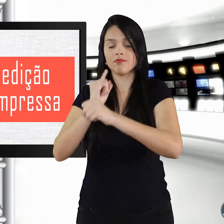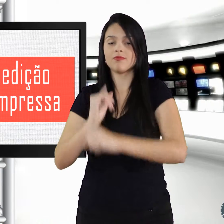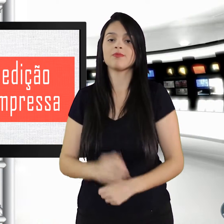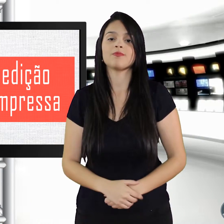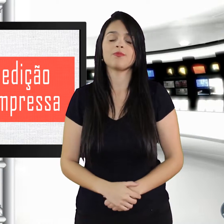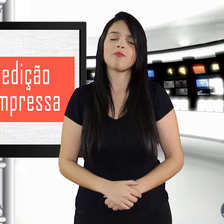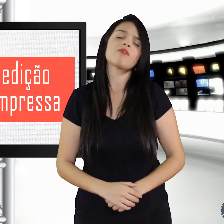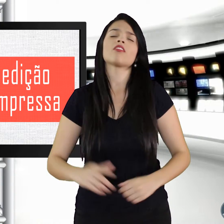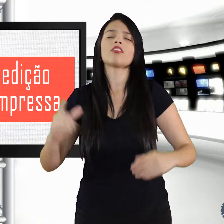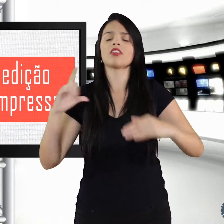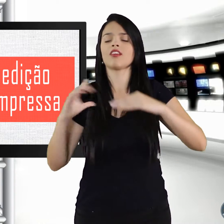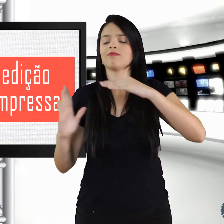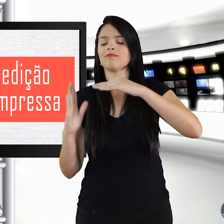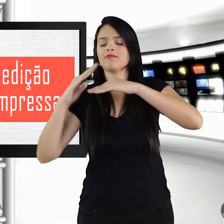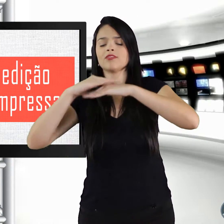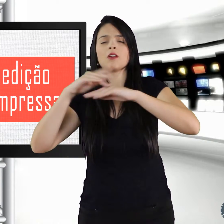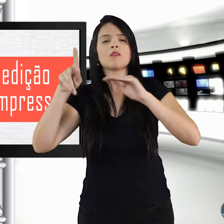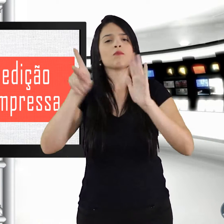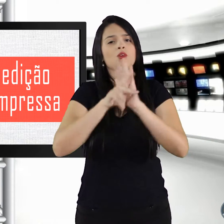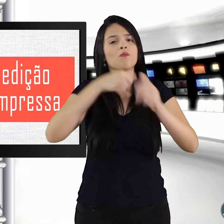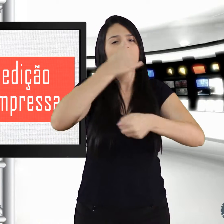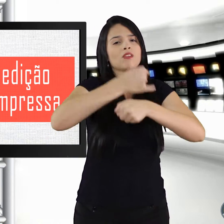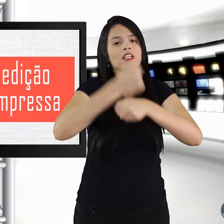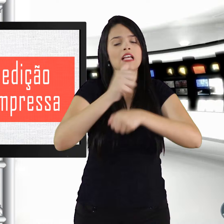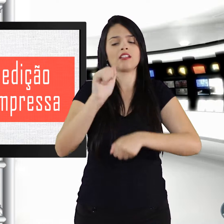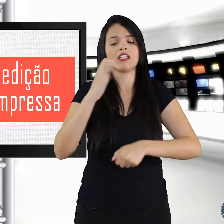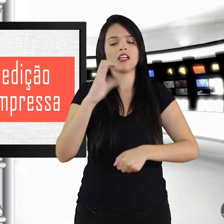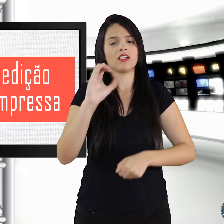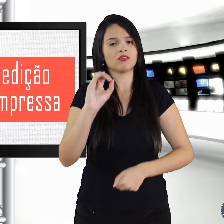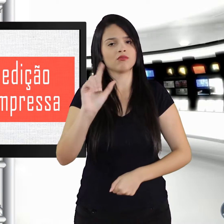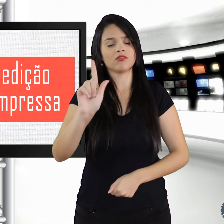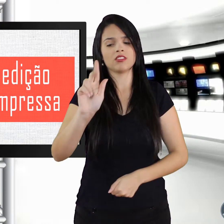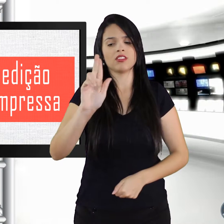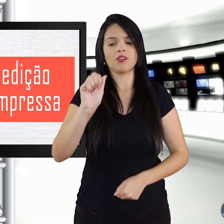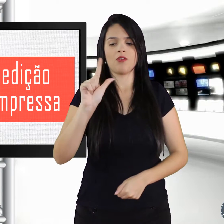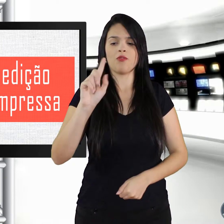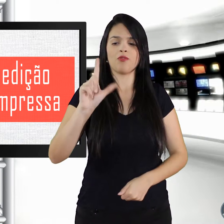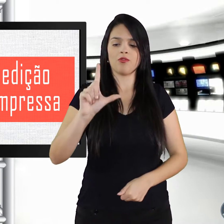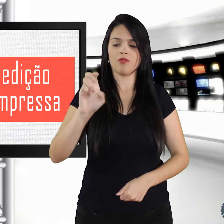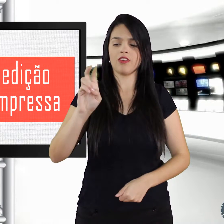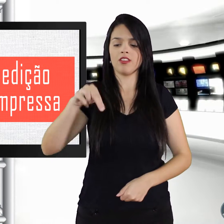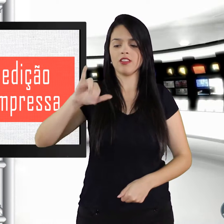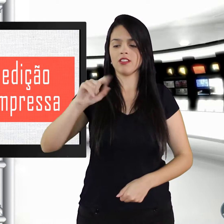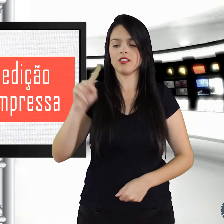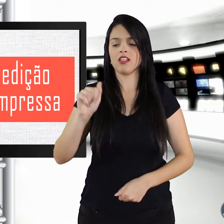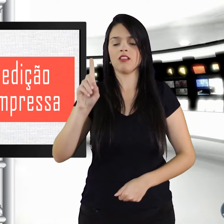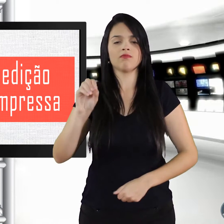As rampas de aço galvanizado são destinadas especialmente para viabilizar a acessibilidade de